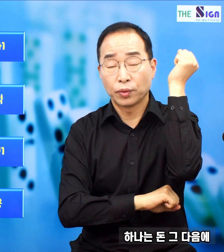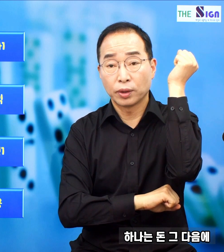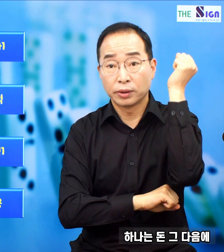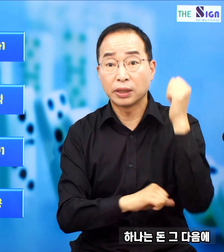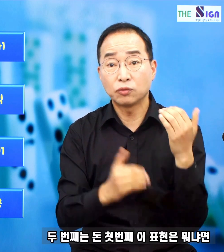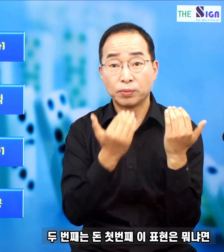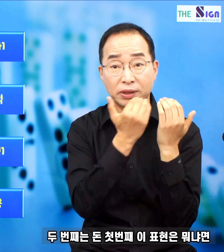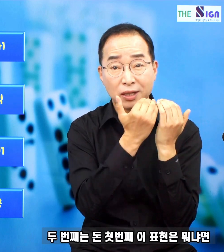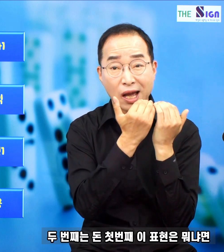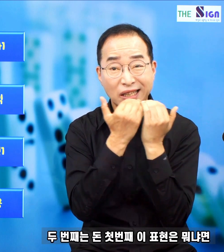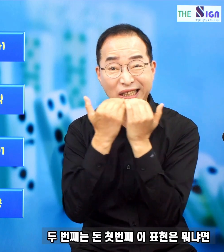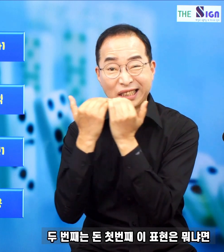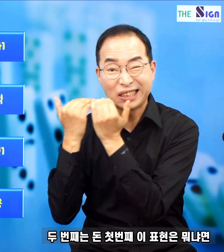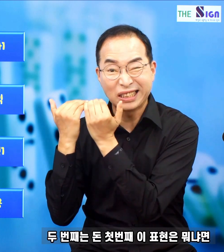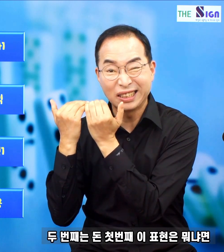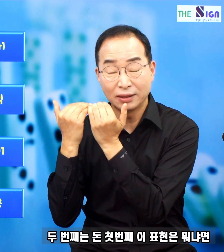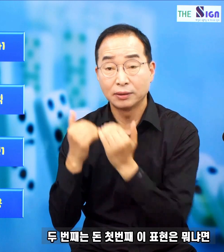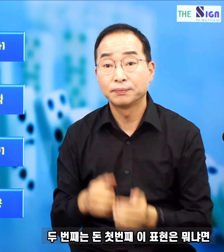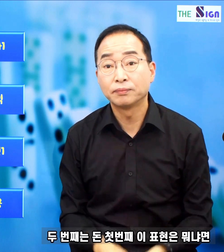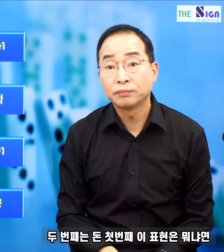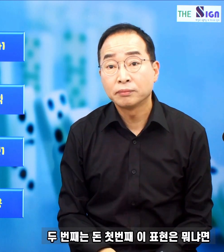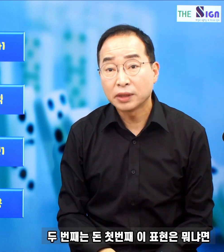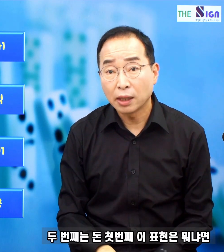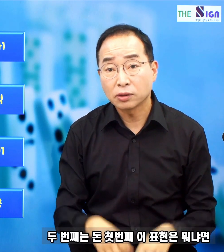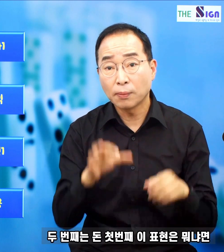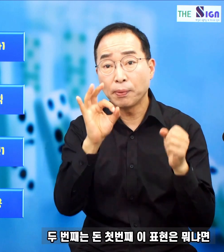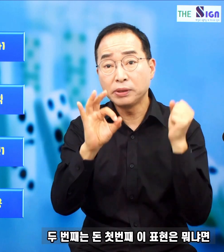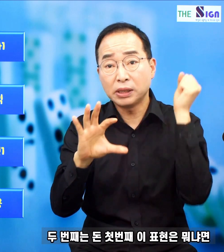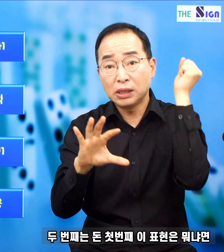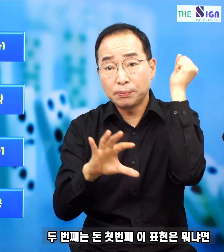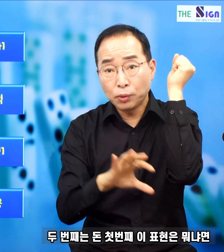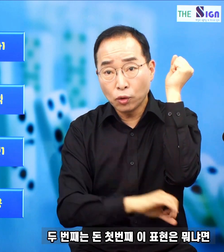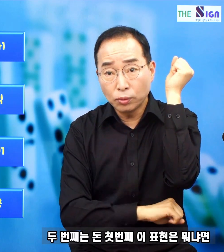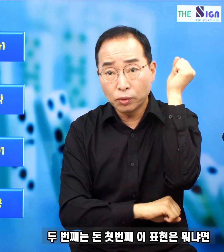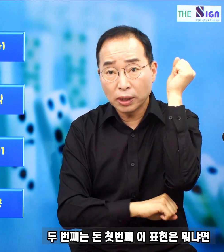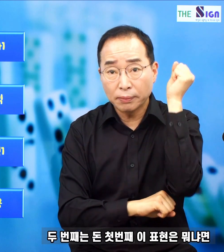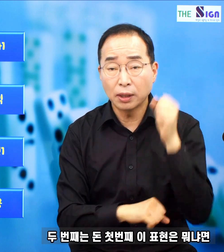그 다음에 두 번째는, 자, 첫 번째 이 표현은 뭐냐면